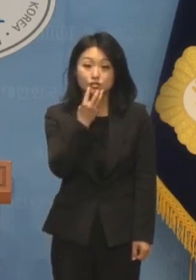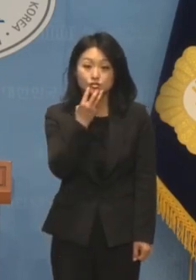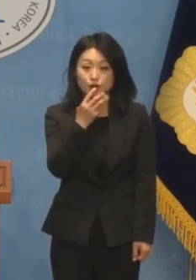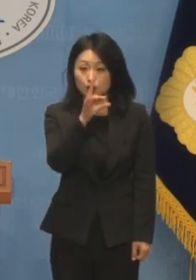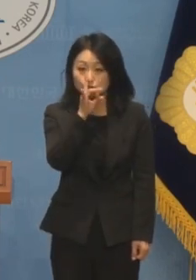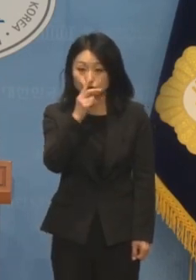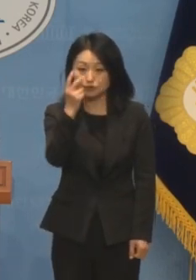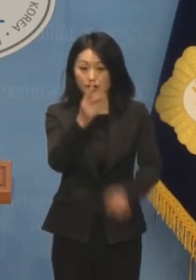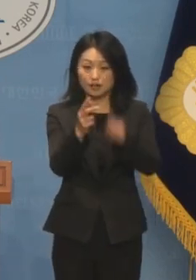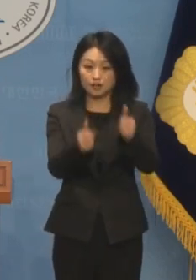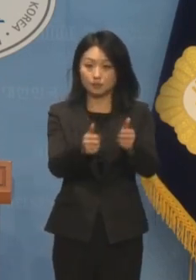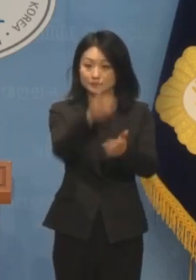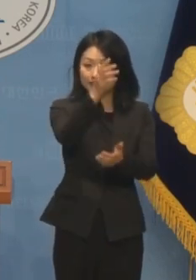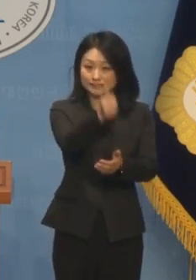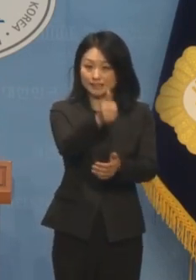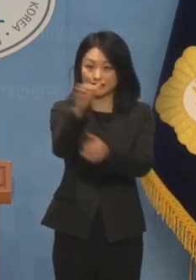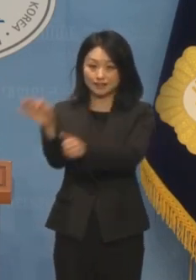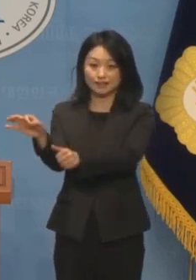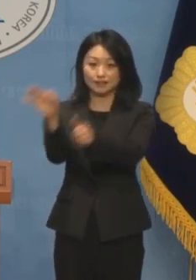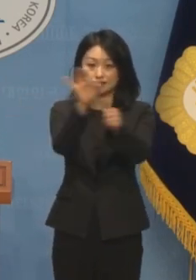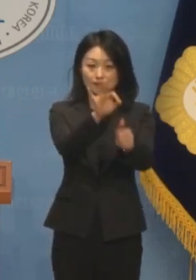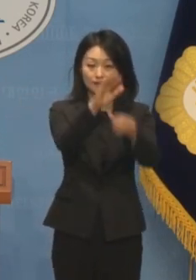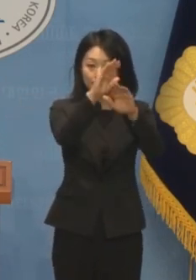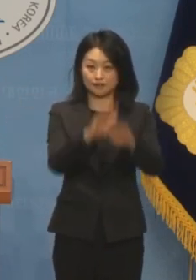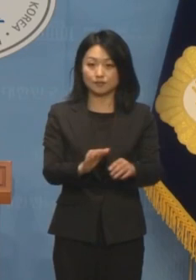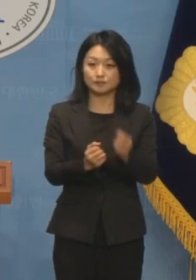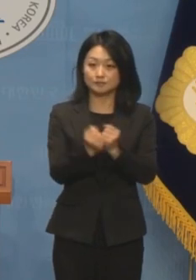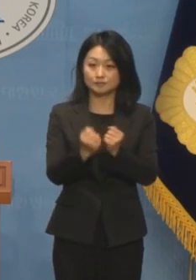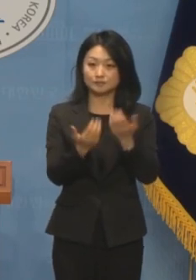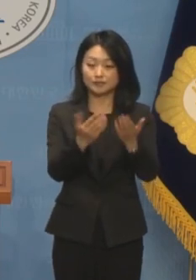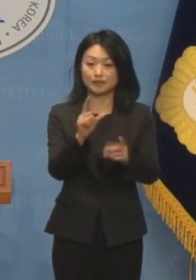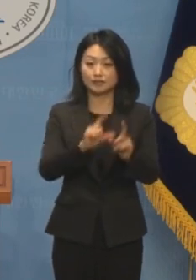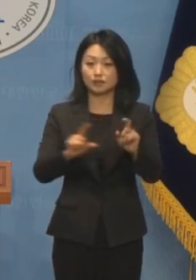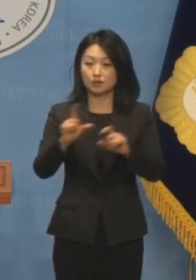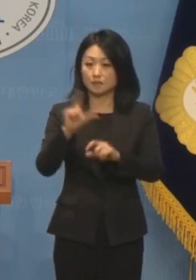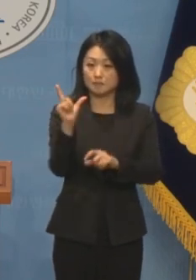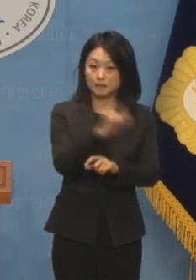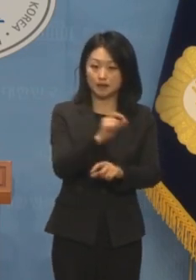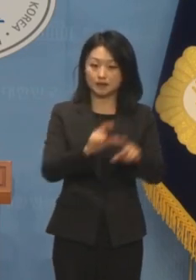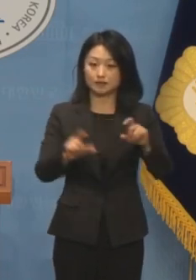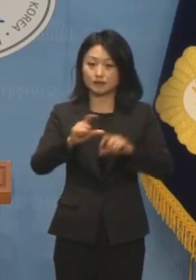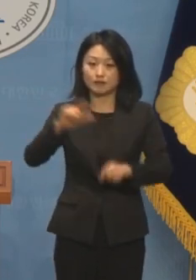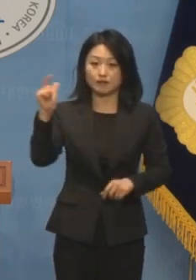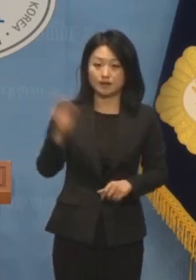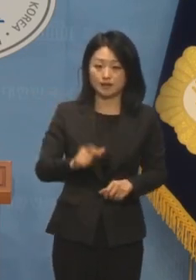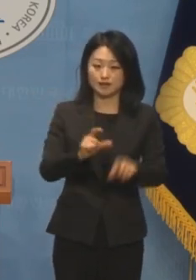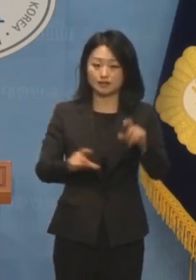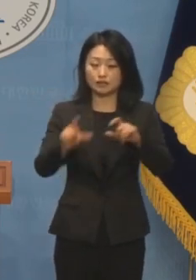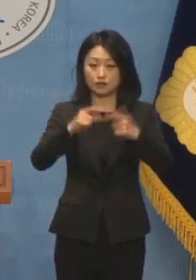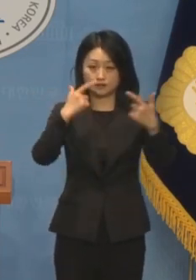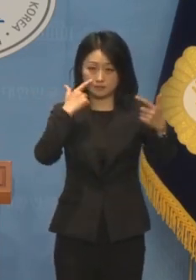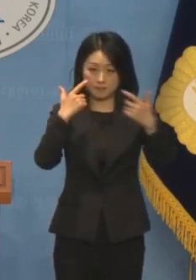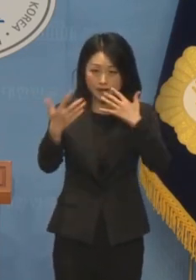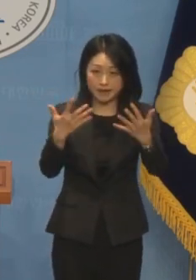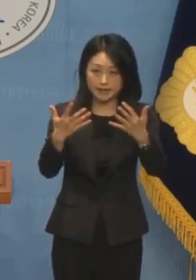서울중앙지검 검사장 인사 관련 논평입니다. 더 빠르게, 더 강하게, 더